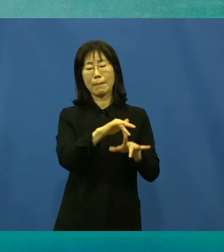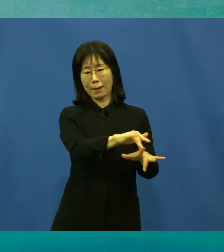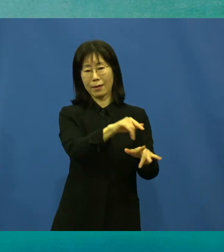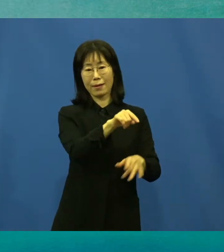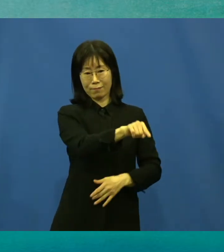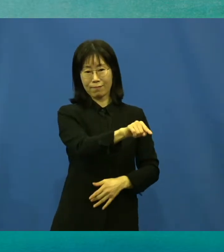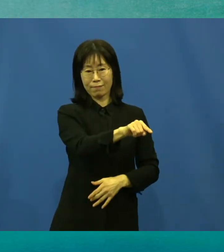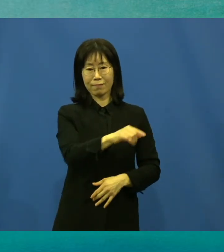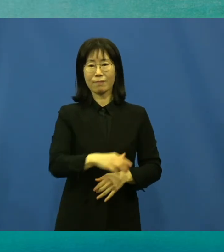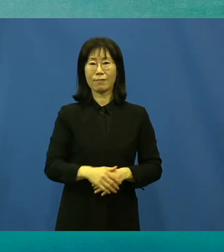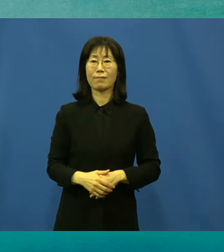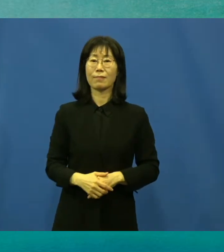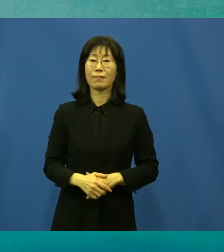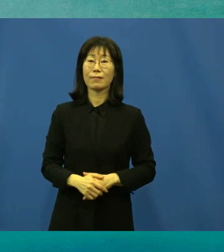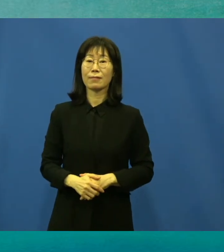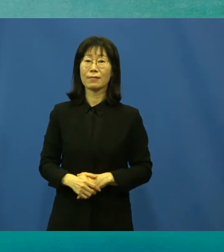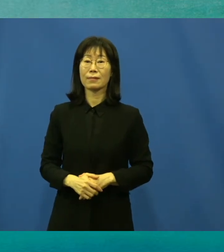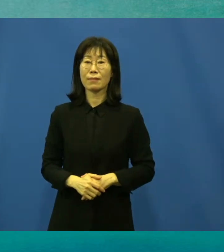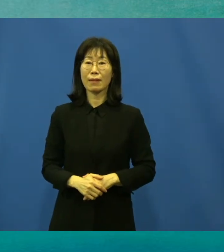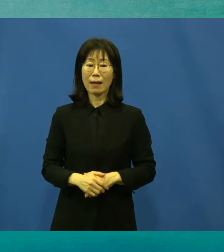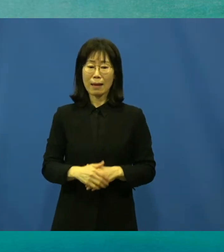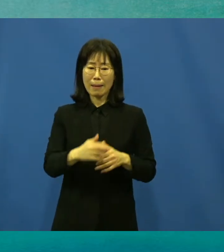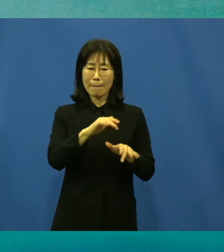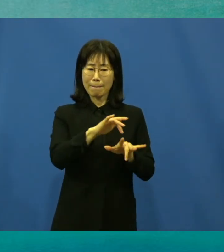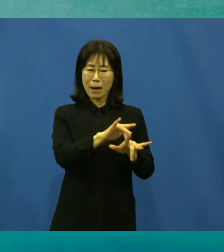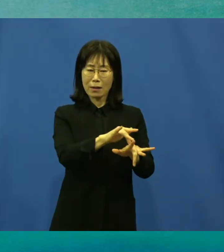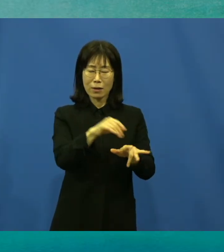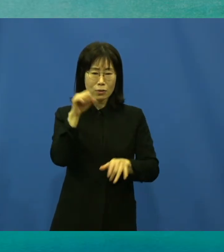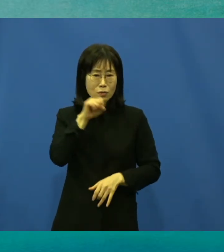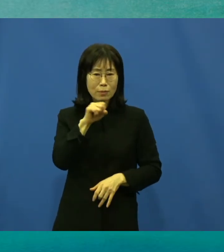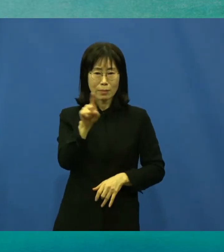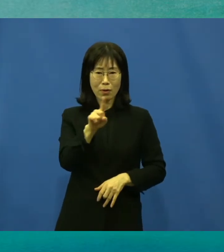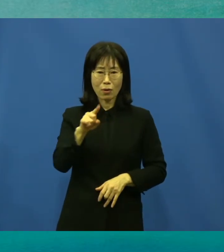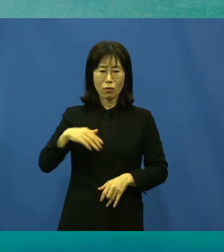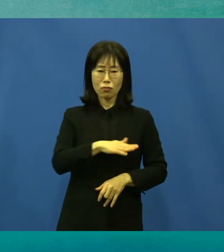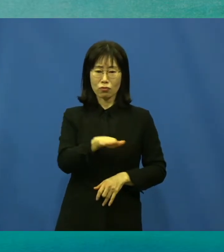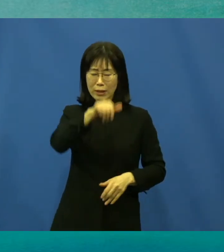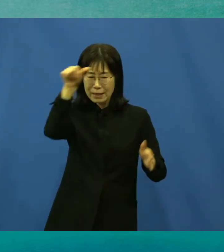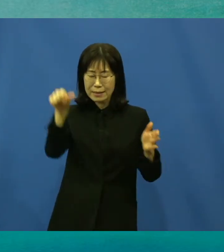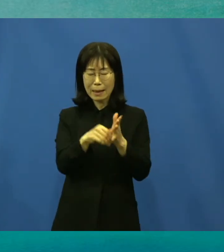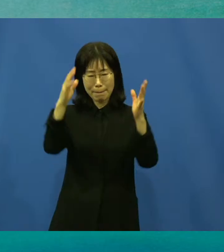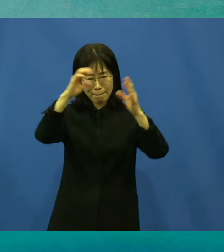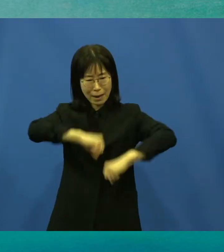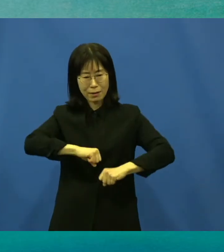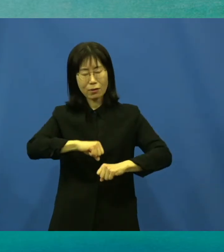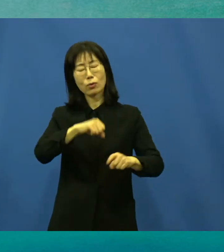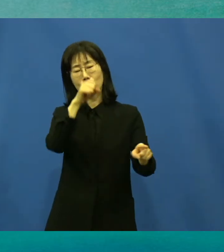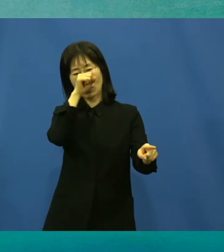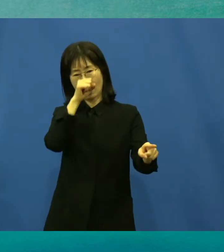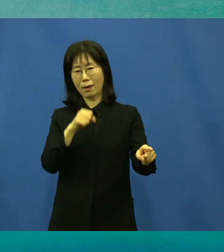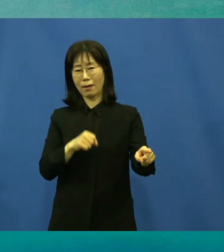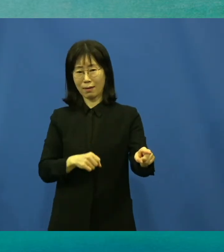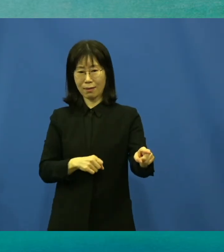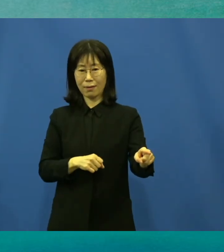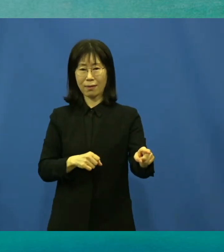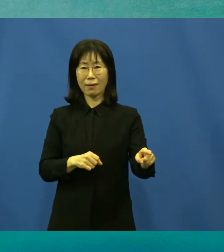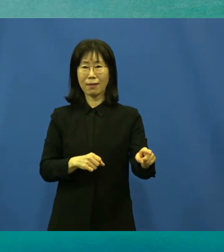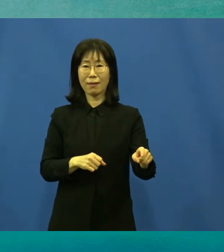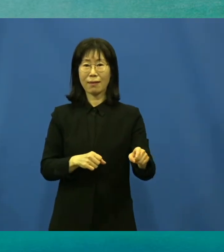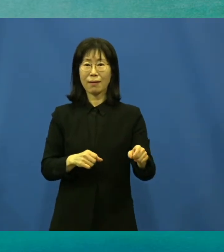않습니다. 망하는 길을 재촉합니다. 그리고 그 고통이 영원히 지속될